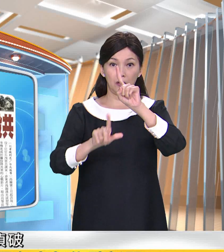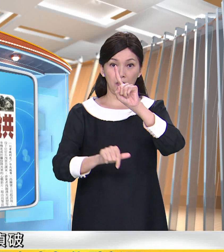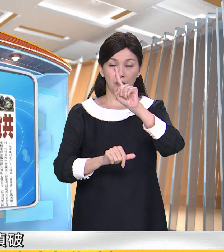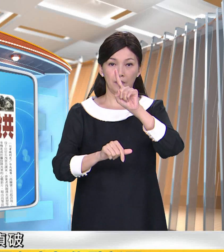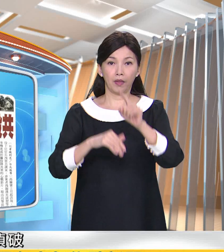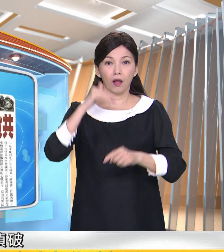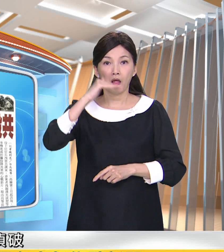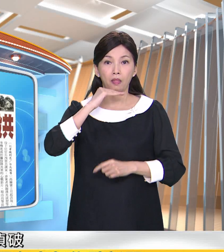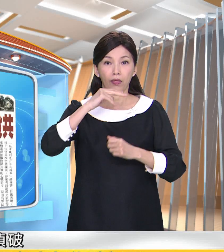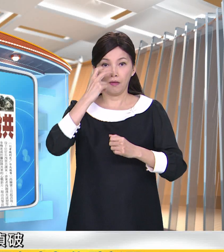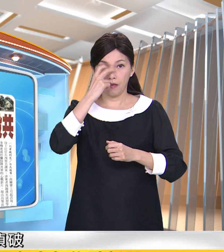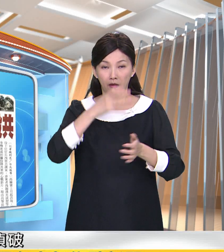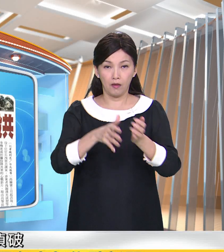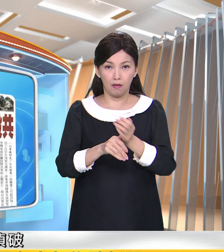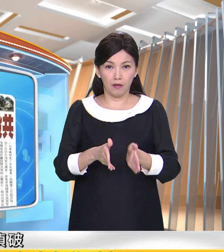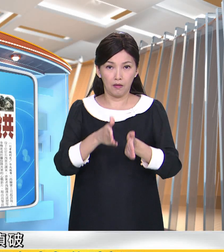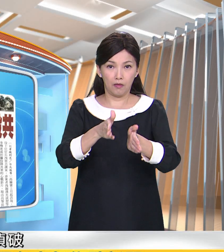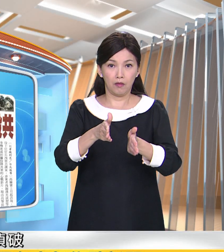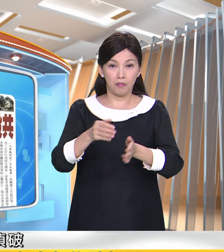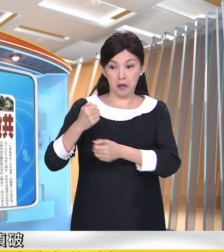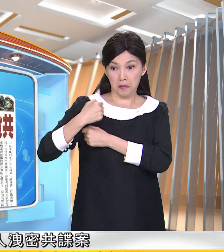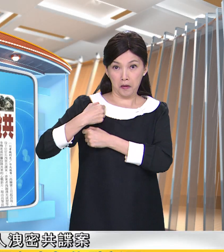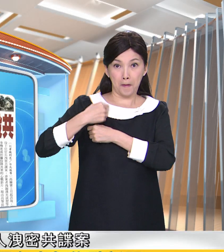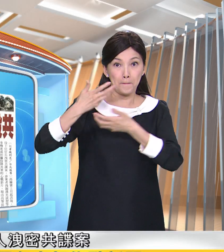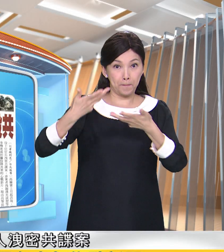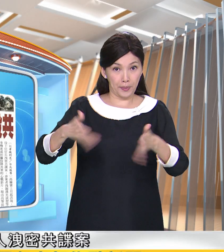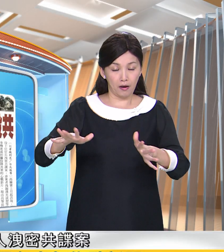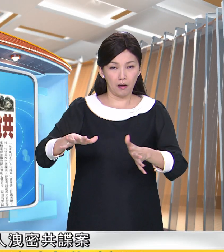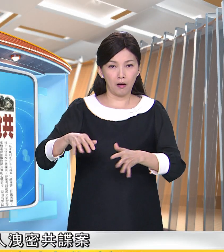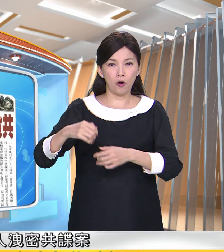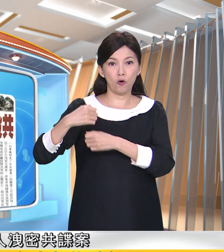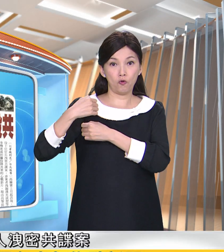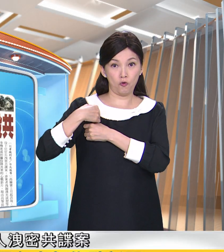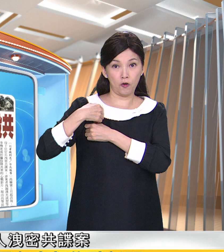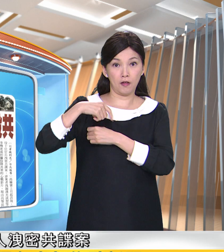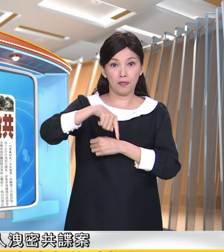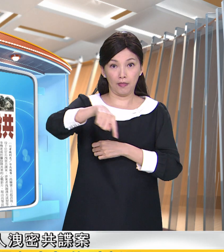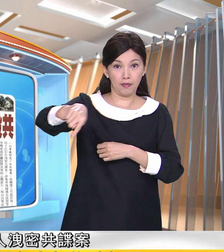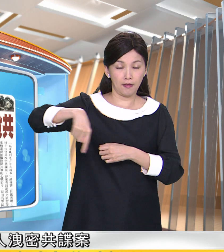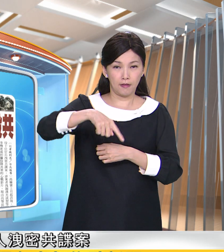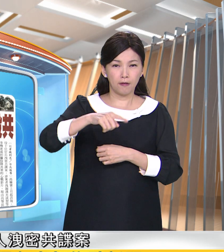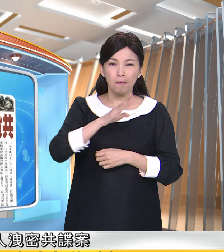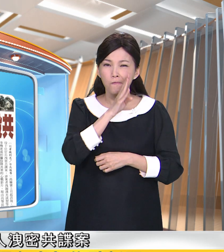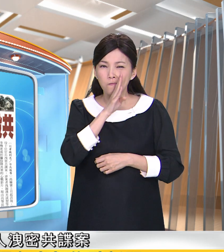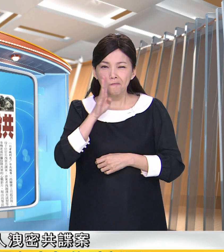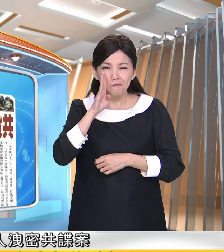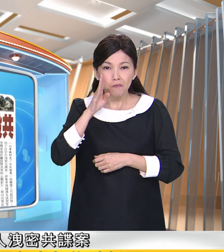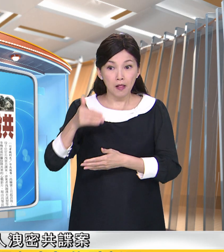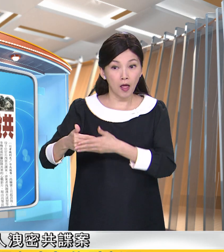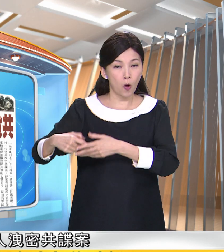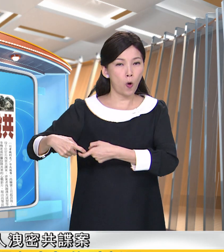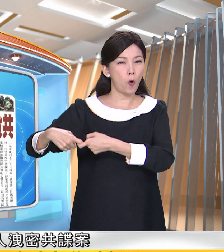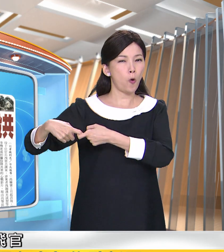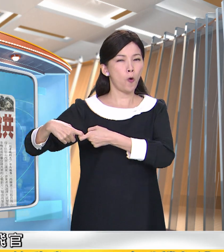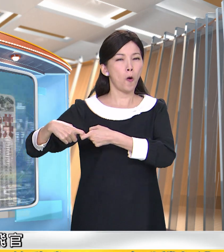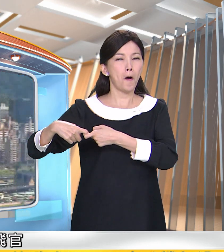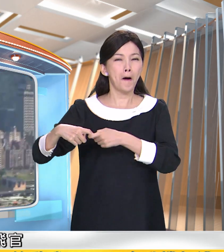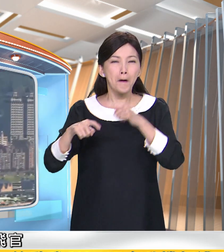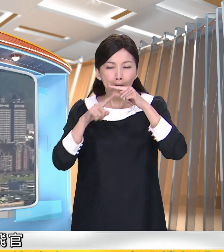高检署上个月侦破现役退役军人泄密共谍案，而其中